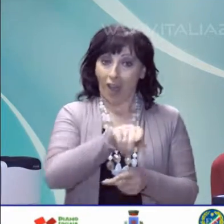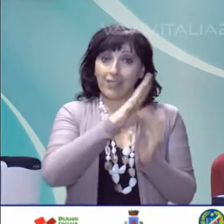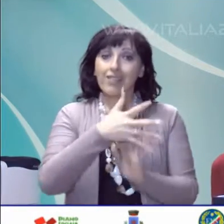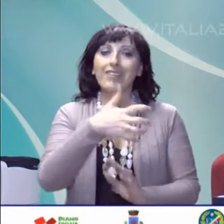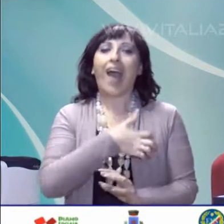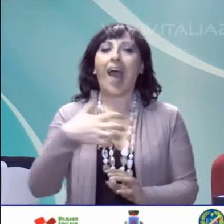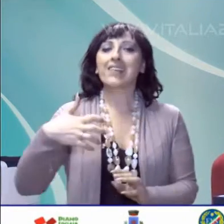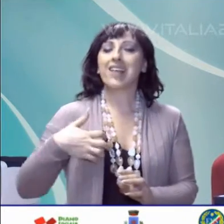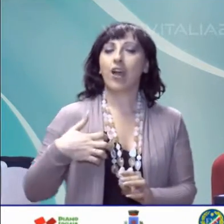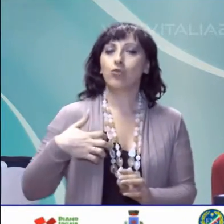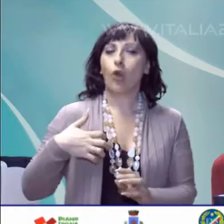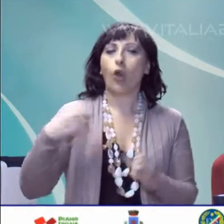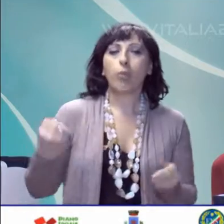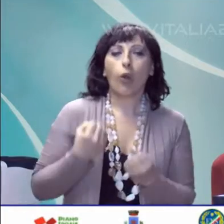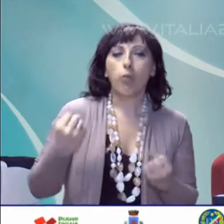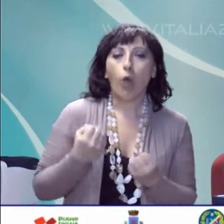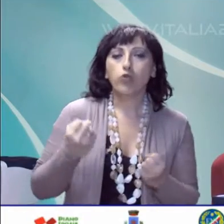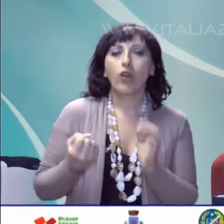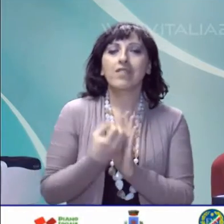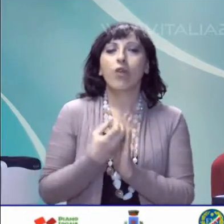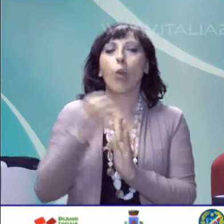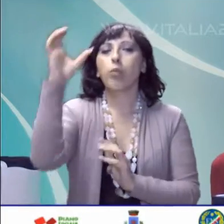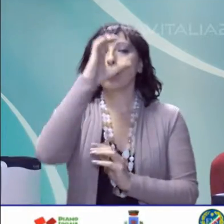e promozione del turismo.